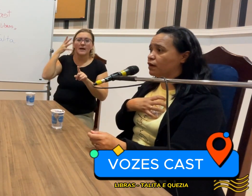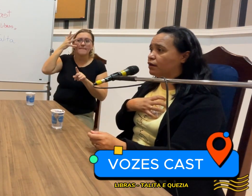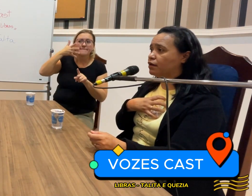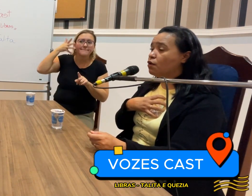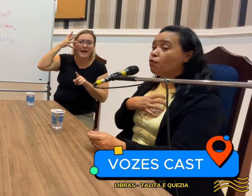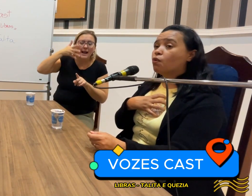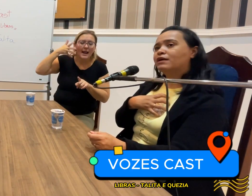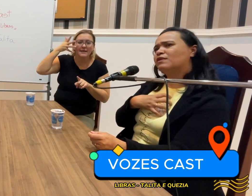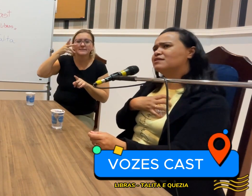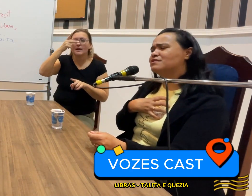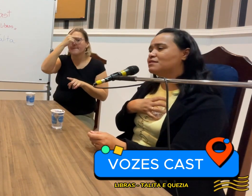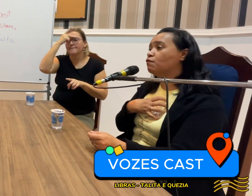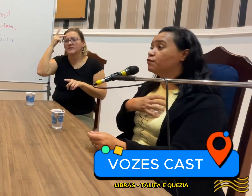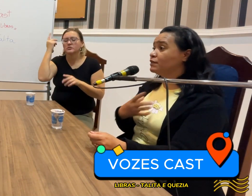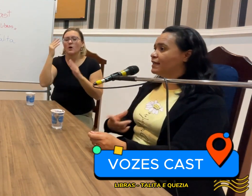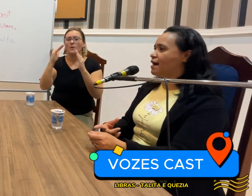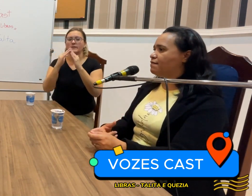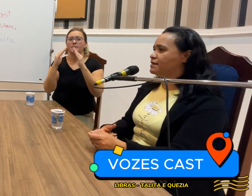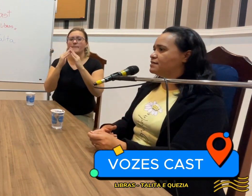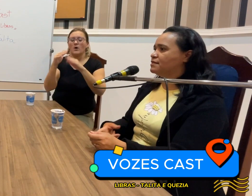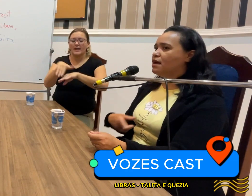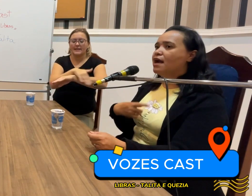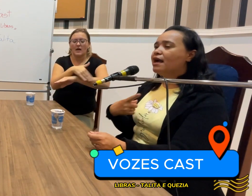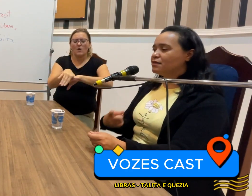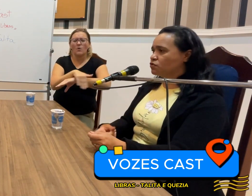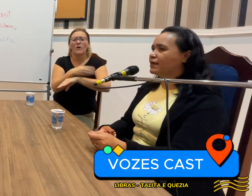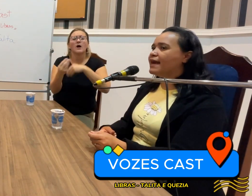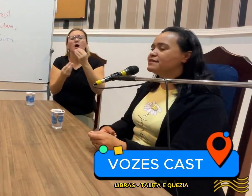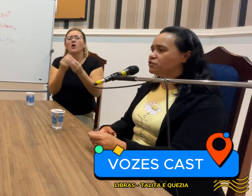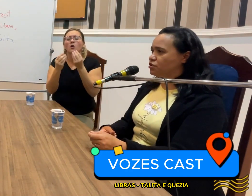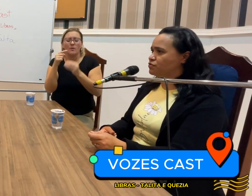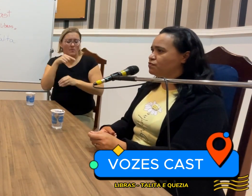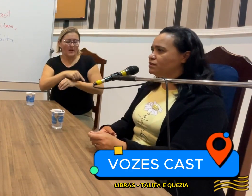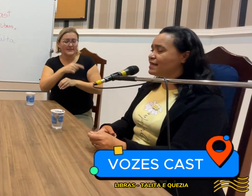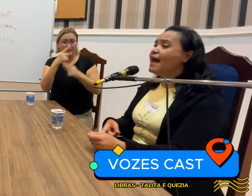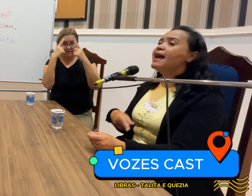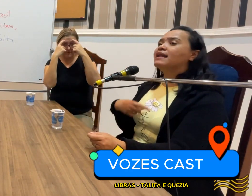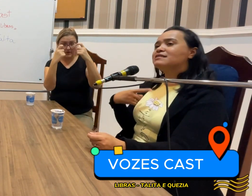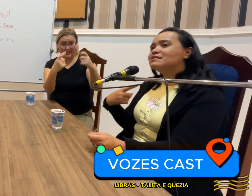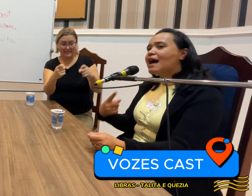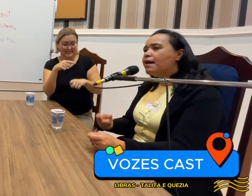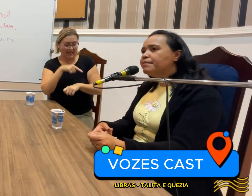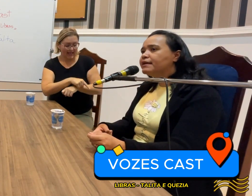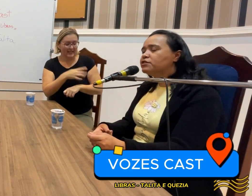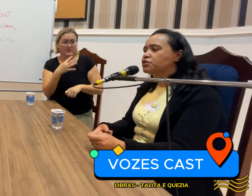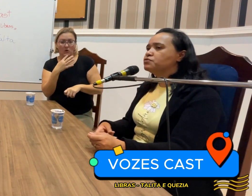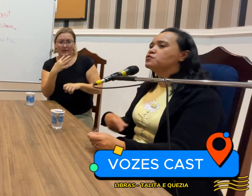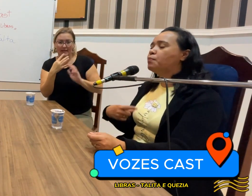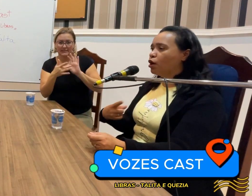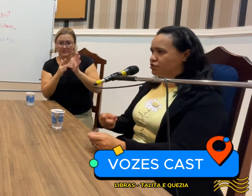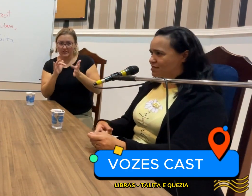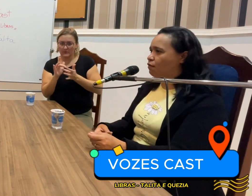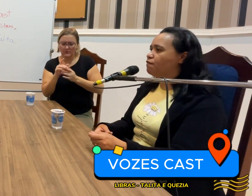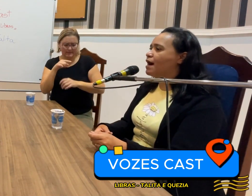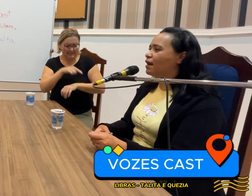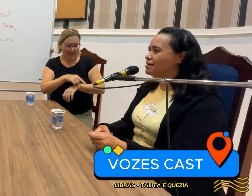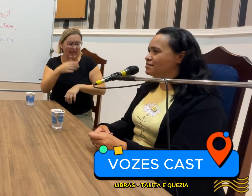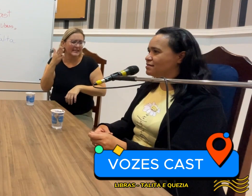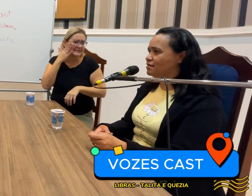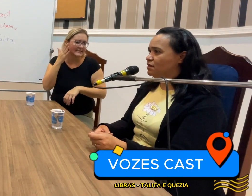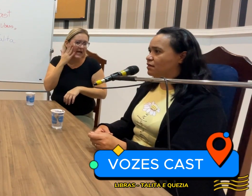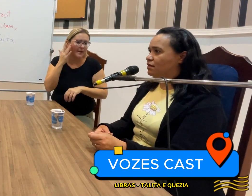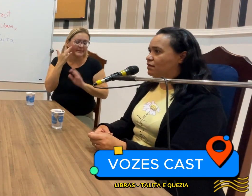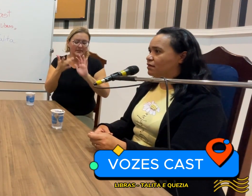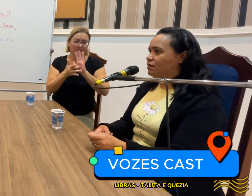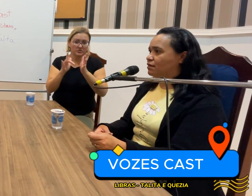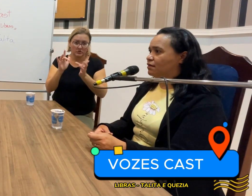de rua. O quanto elas estão vulneráveis. Exatamente. Elas conhecem Jesus, elas sabem que Jesus pode